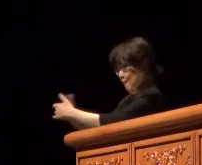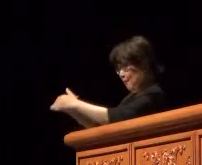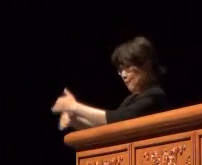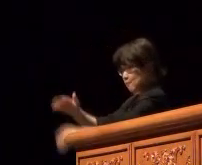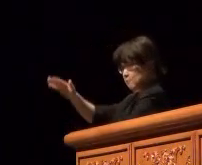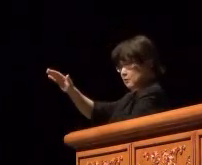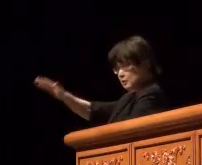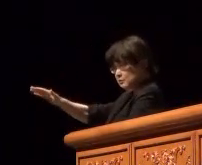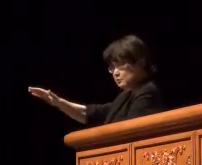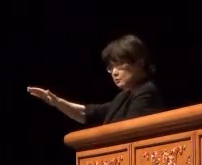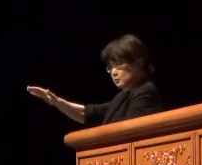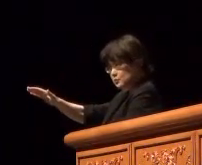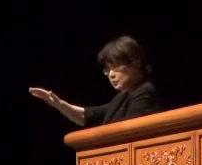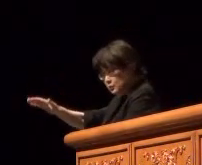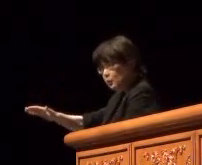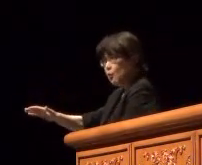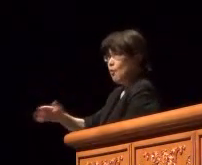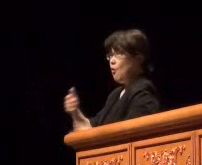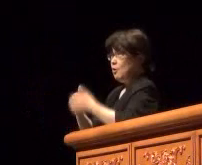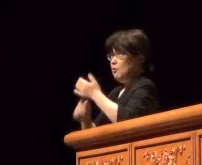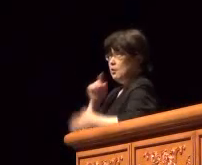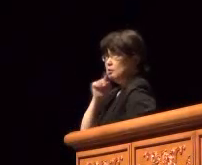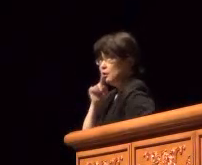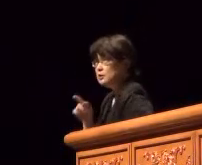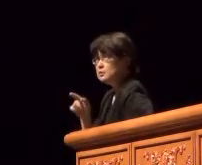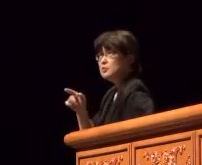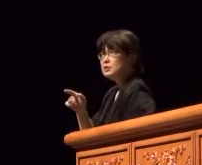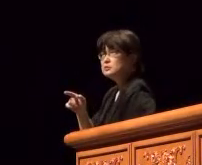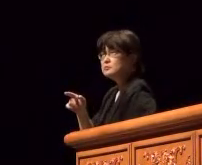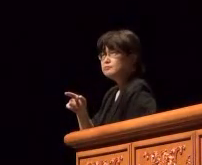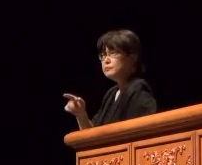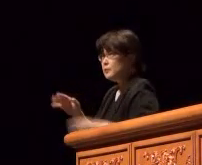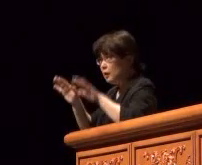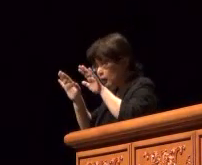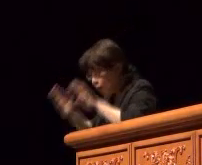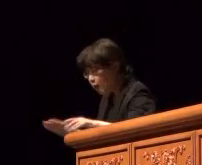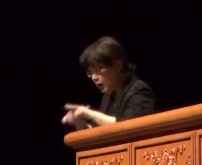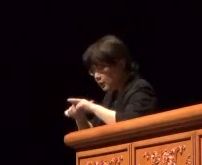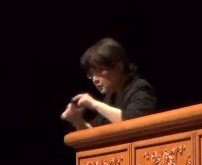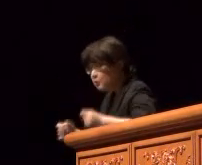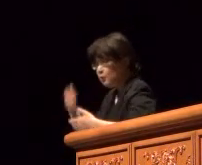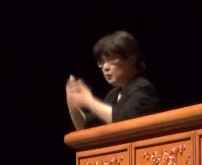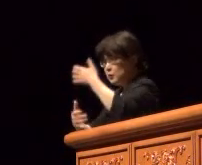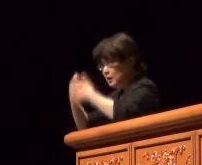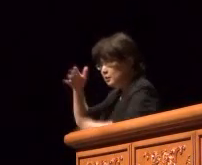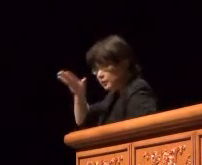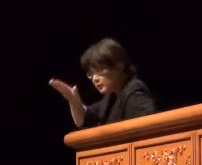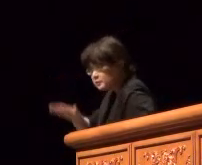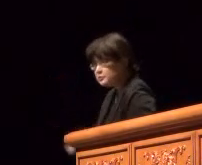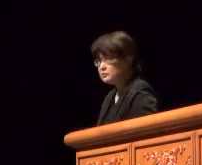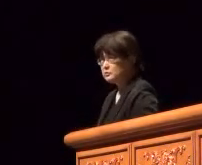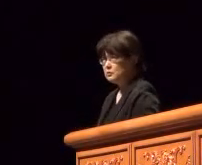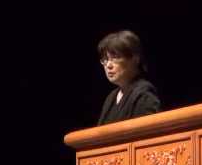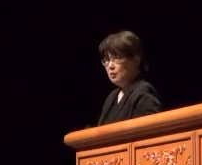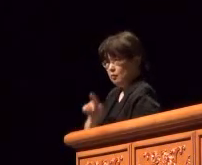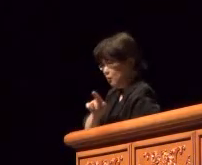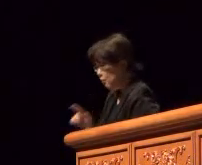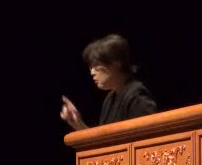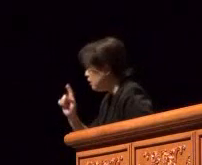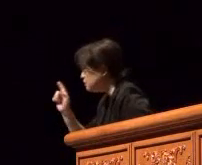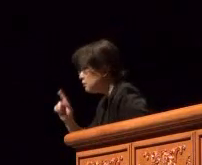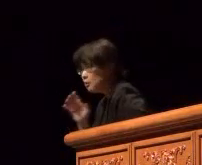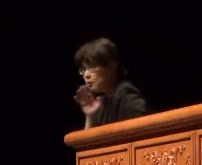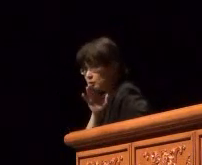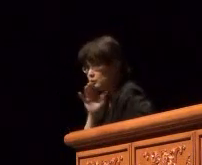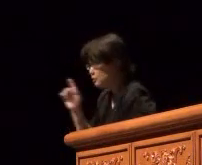これが私たちにとってのジャーナリズムと呼ぶものです。しっかりと何が本当で何が嘘